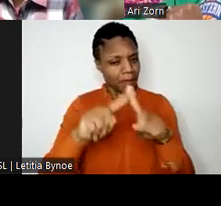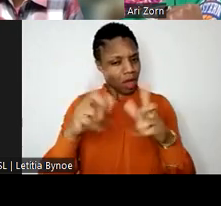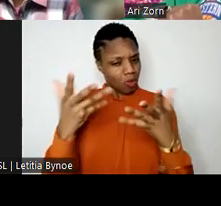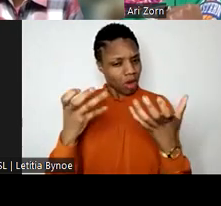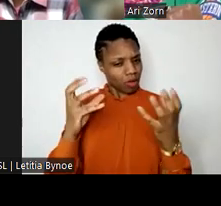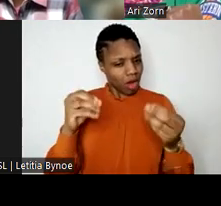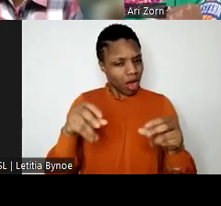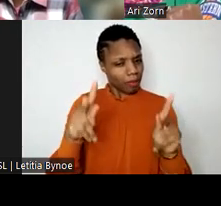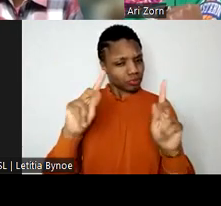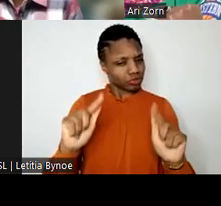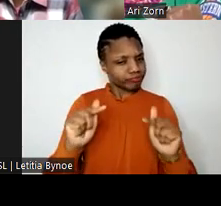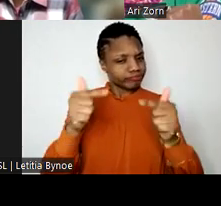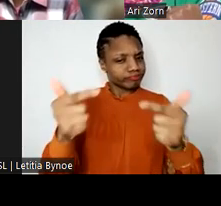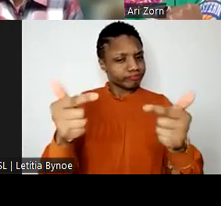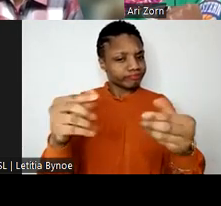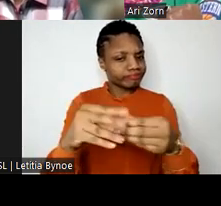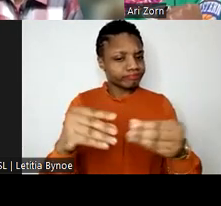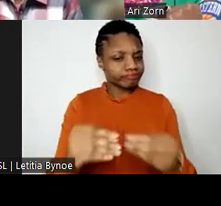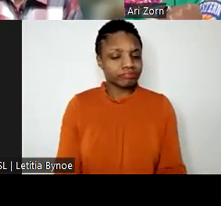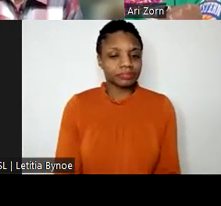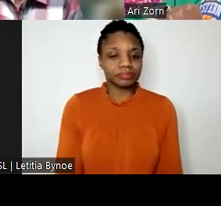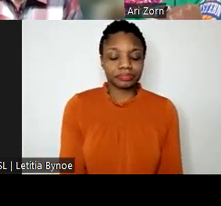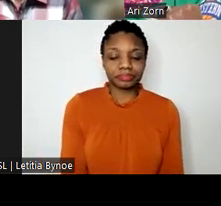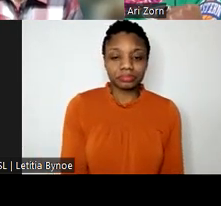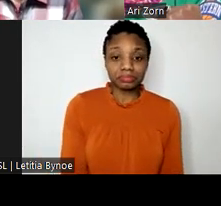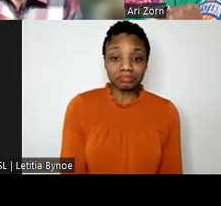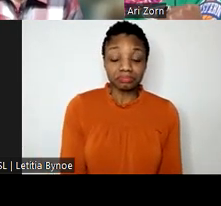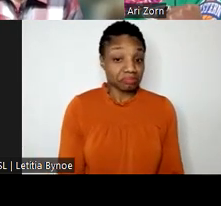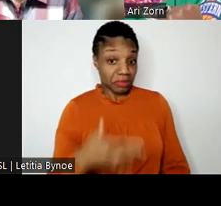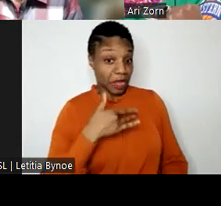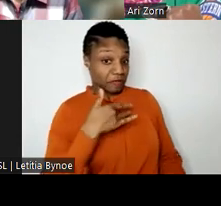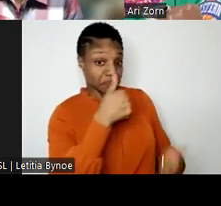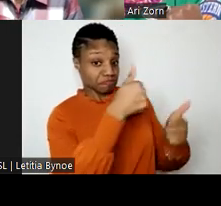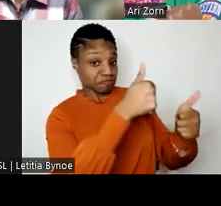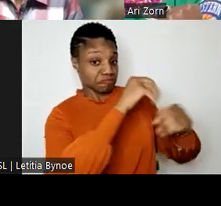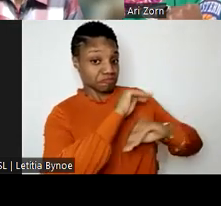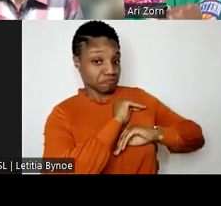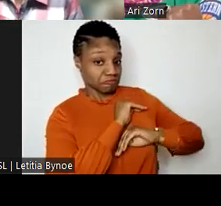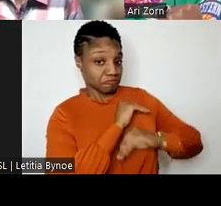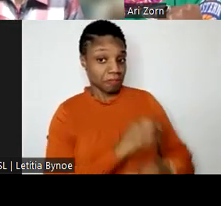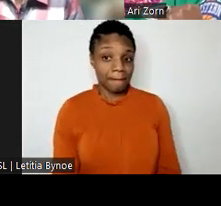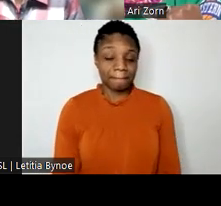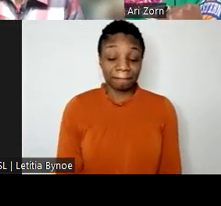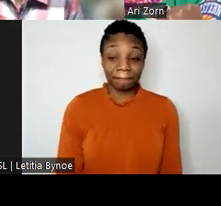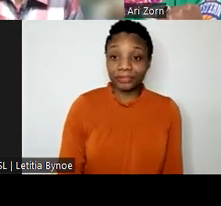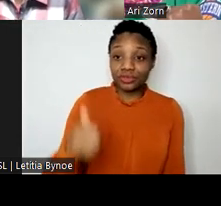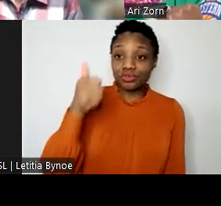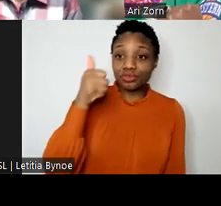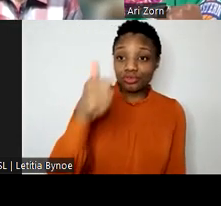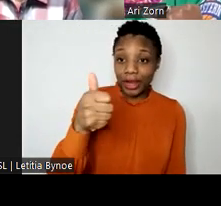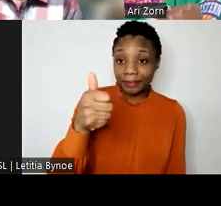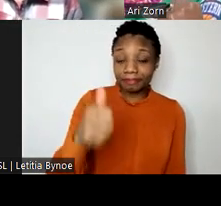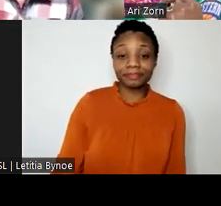tienen pero si lo tienen por favor siéntense en libertad de decirlo